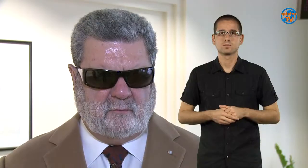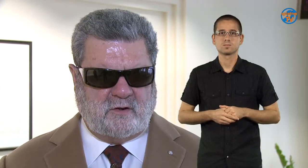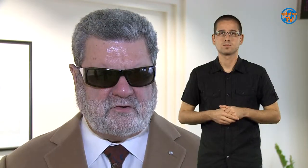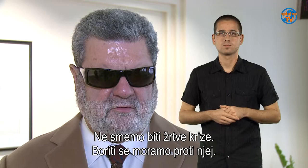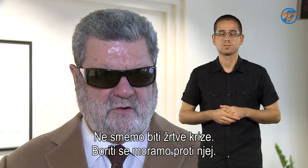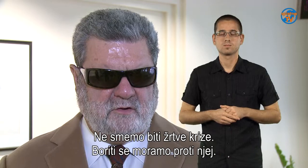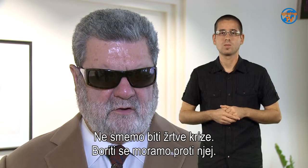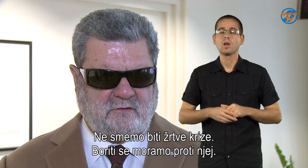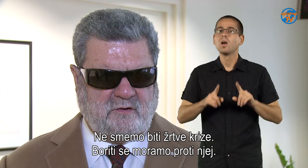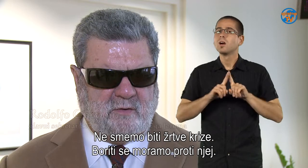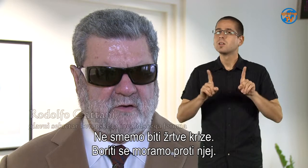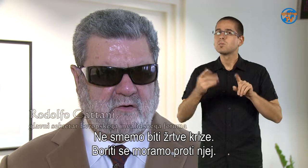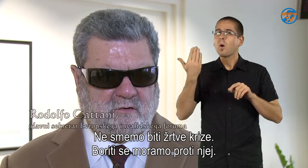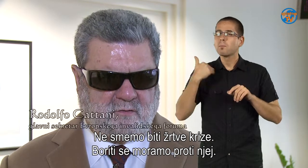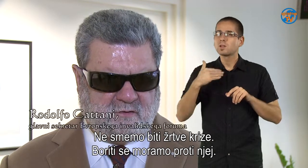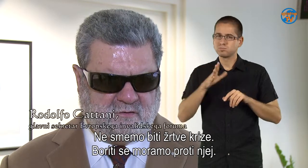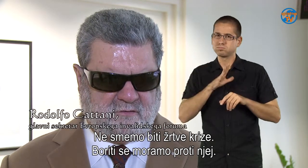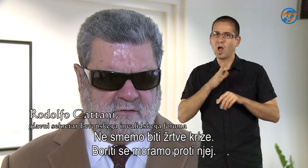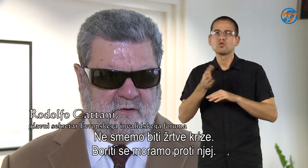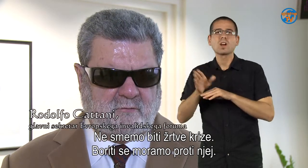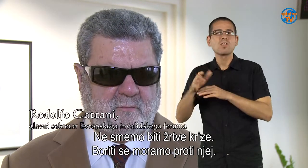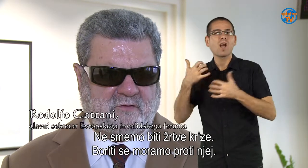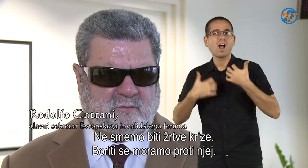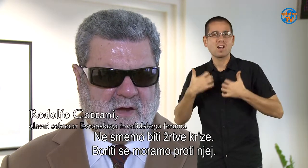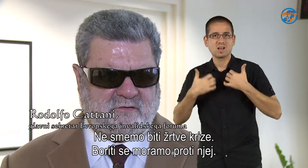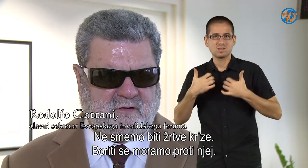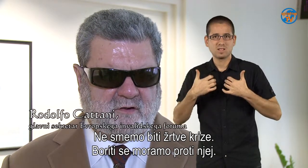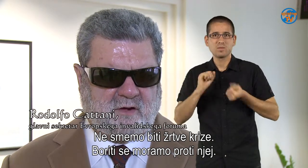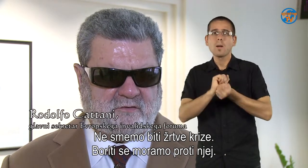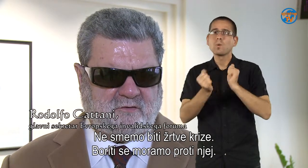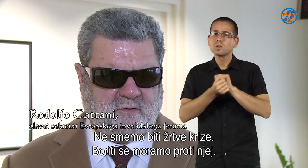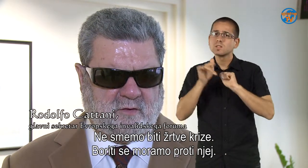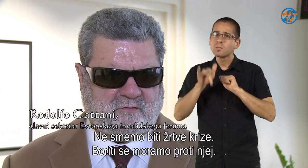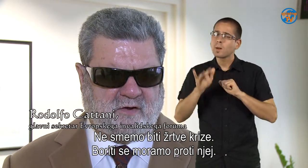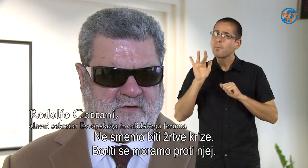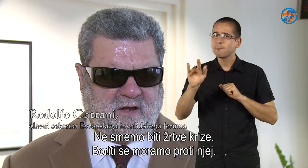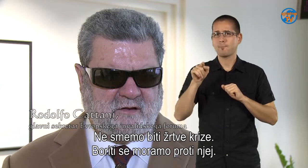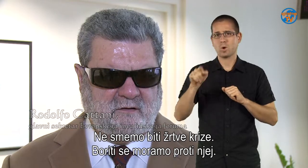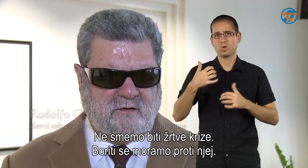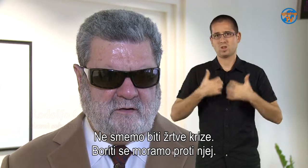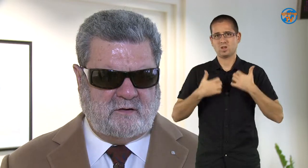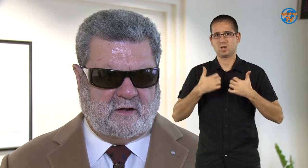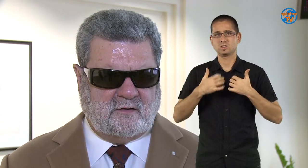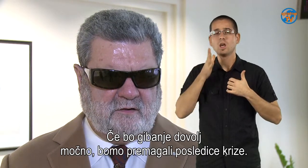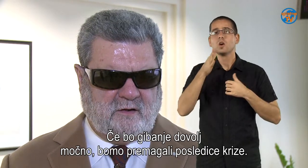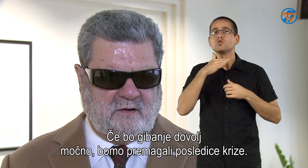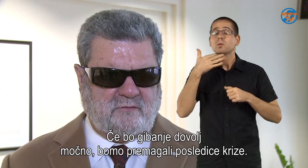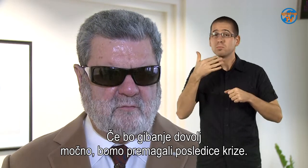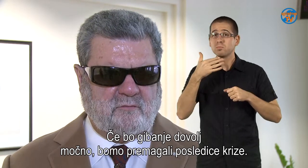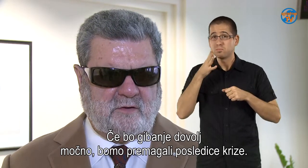We should not depend on the crisis. We must master the crisis, we must fight again, and if the movement